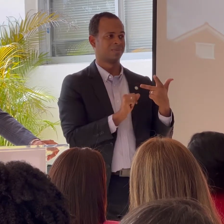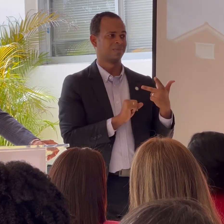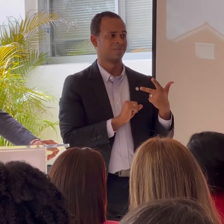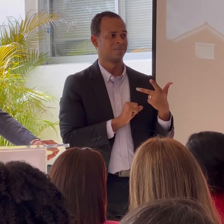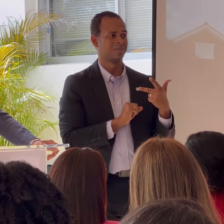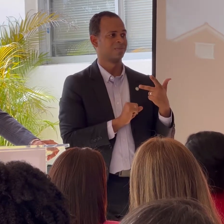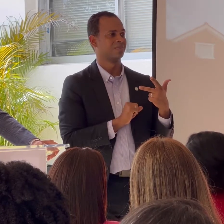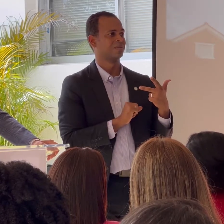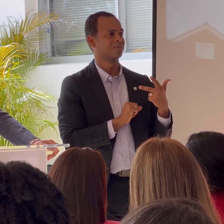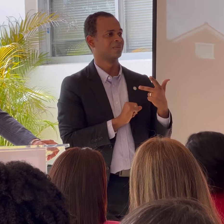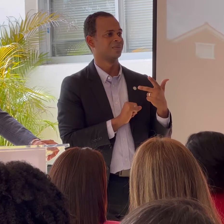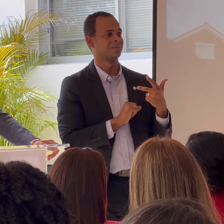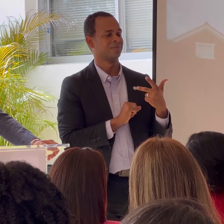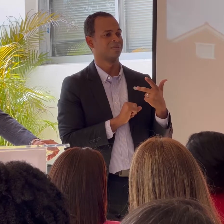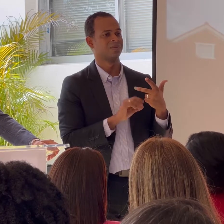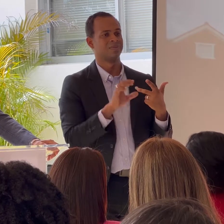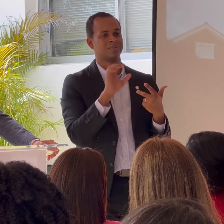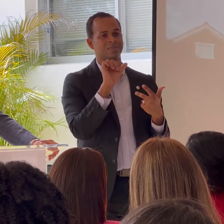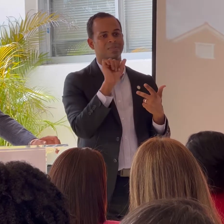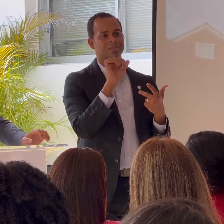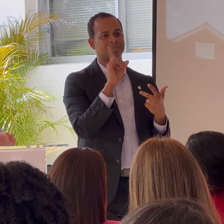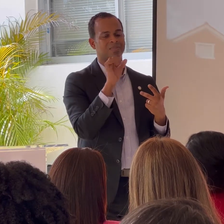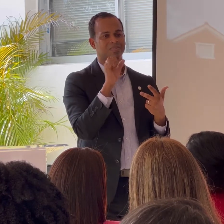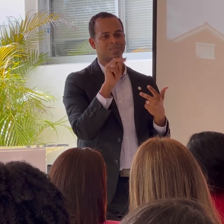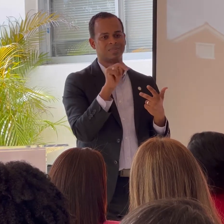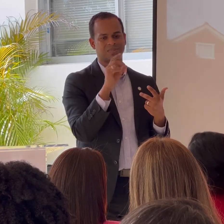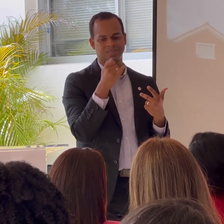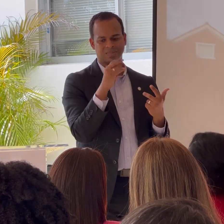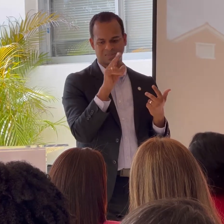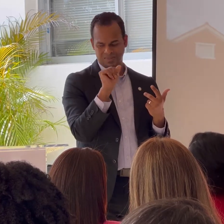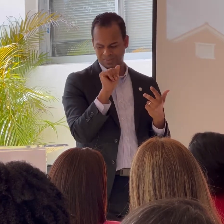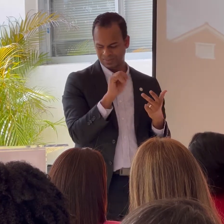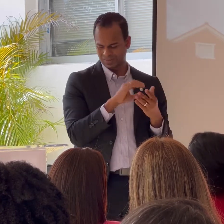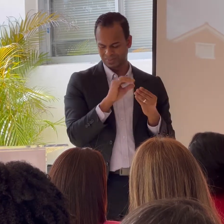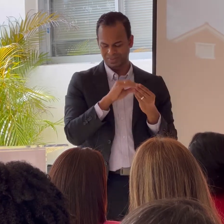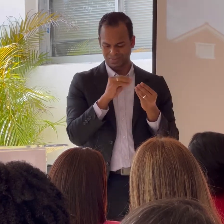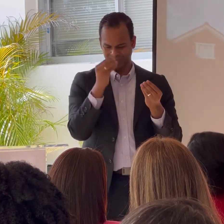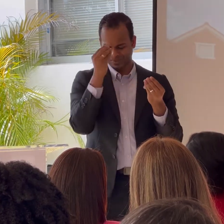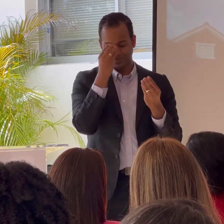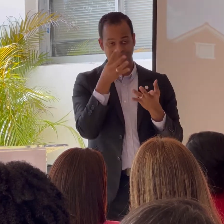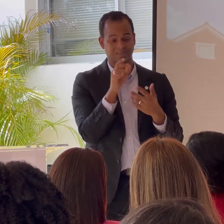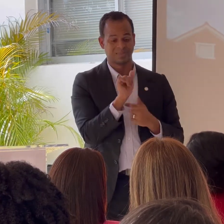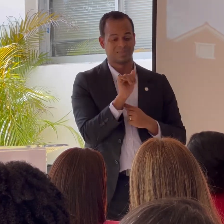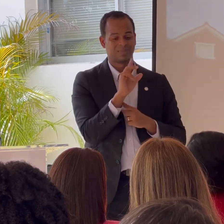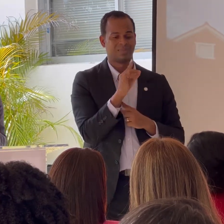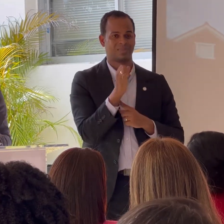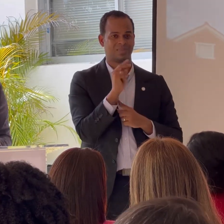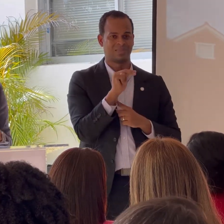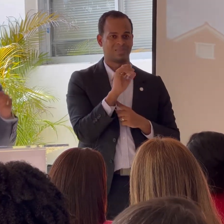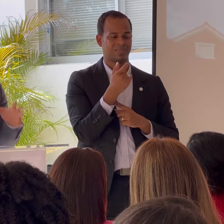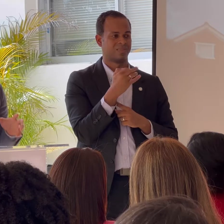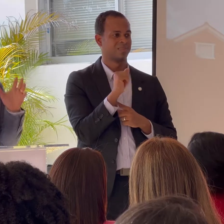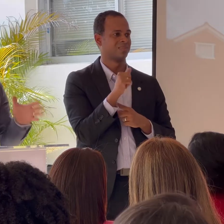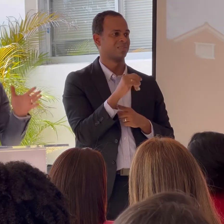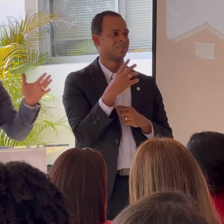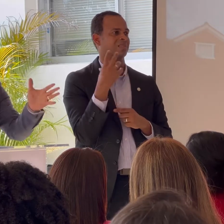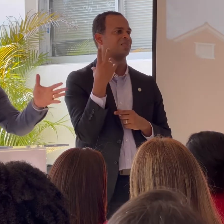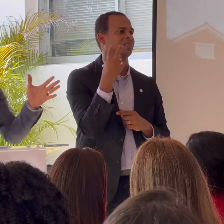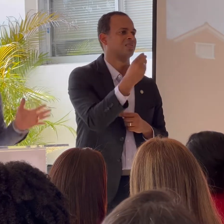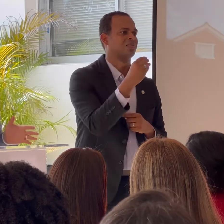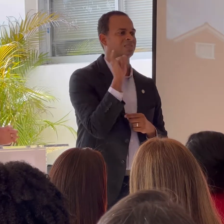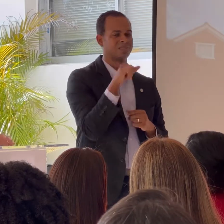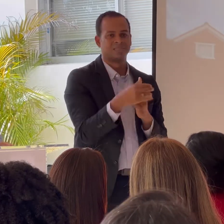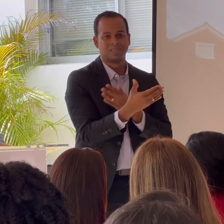que habla de Adán García y dice que Adán García salió desesperado